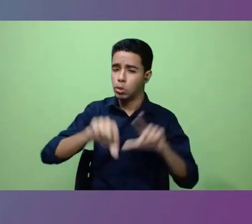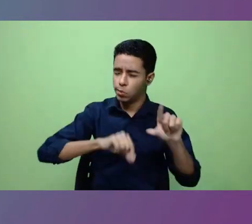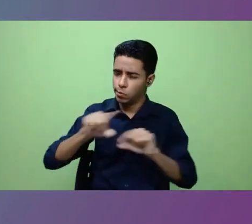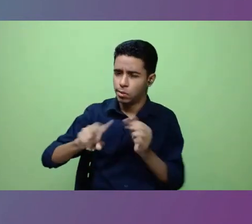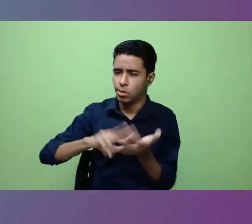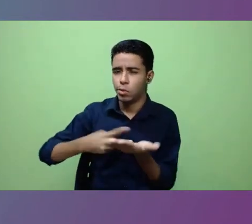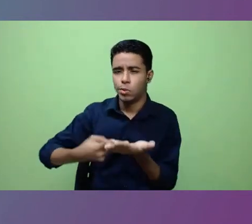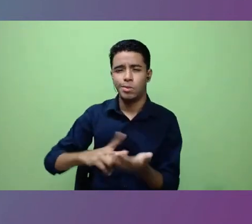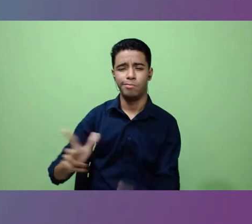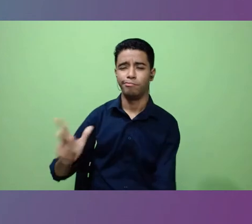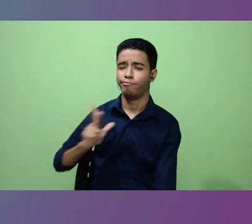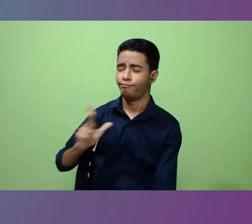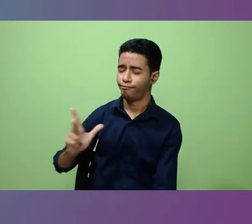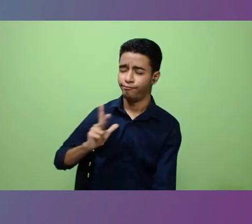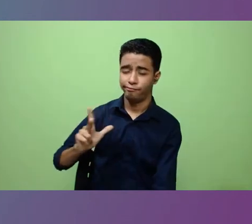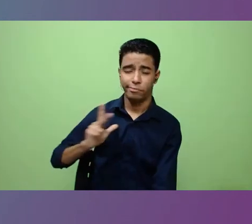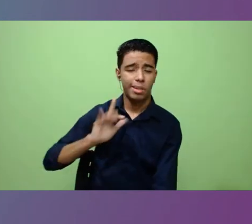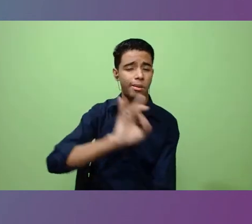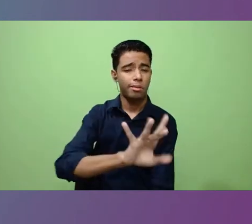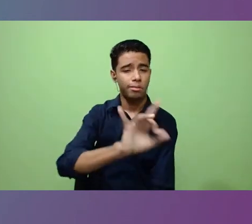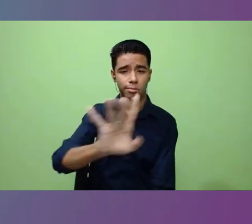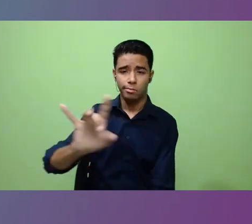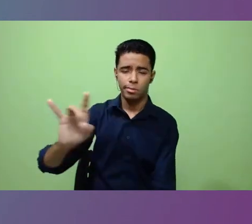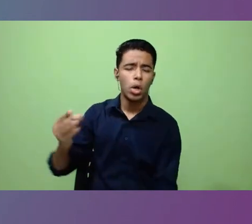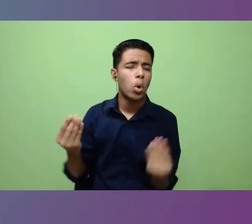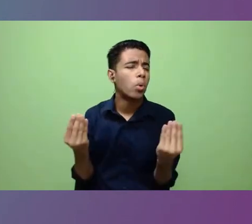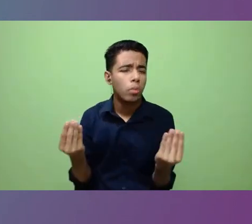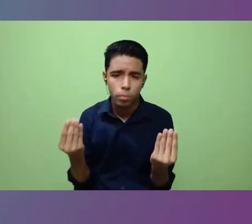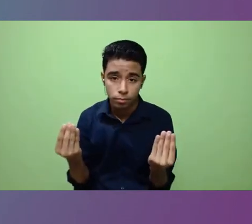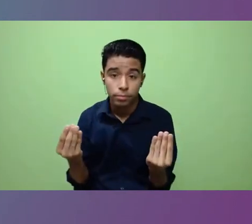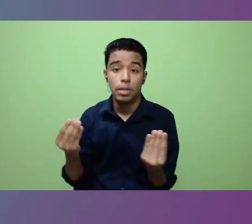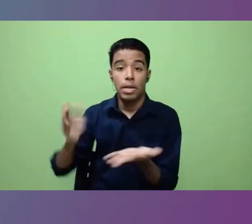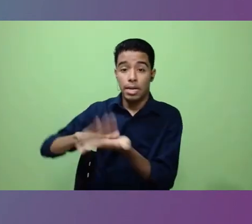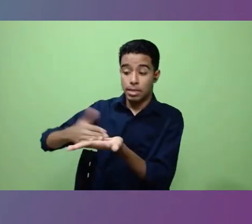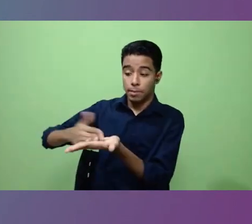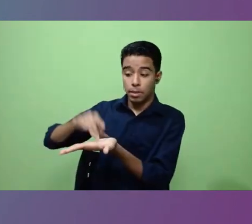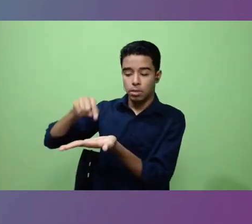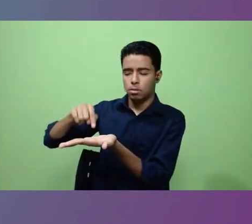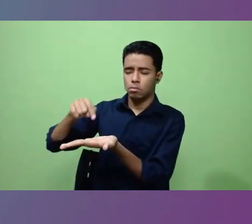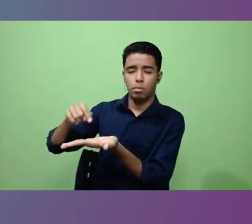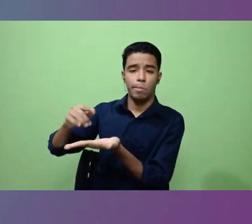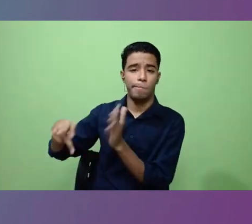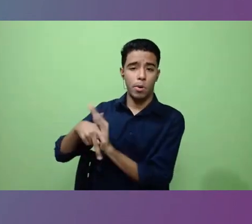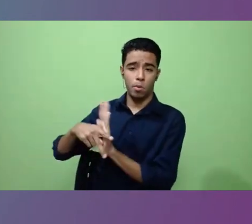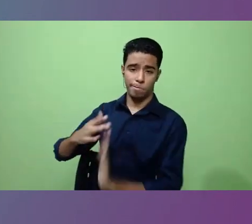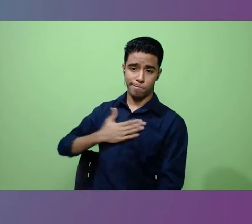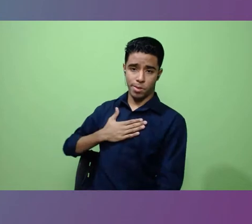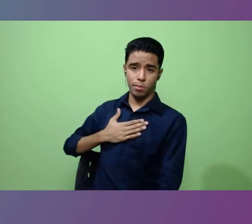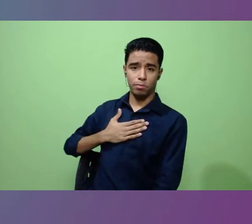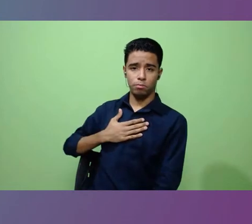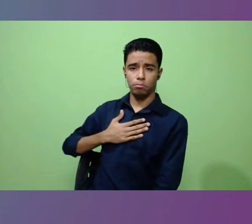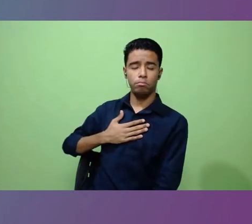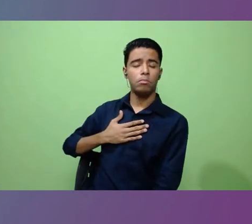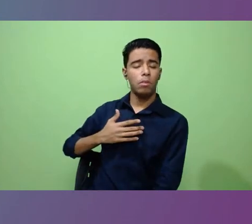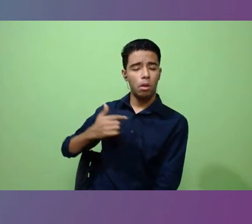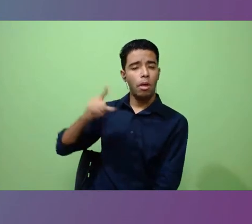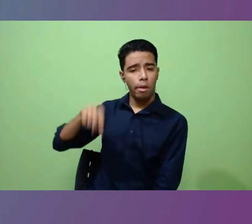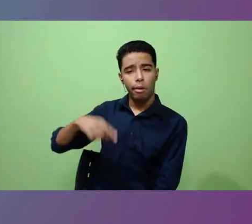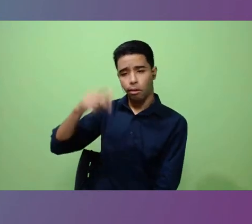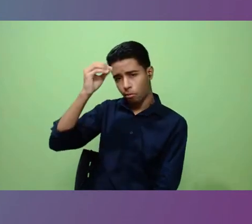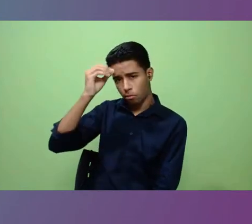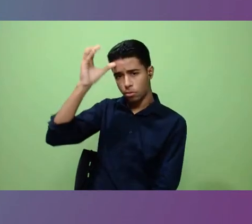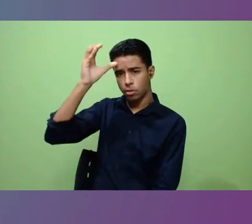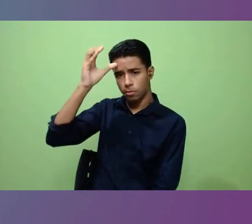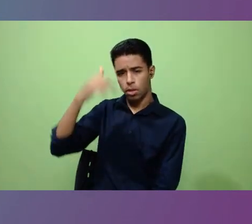individualizadas. Por quê? A interpretação, ela é mediada a partir do que eu conheço. E a partir do que eu conheço,